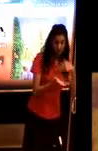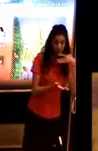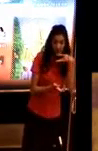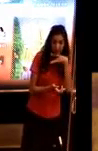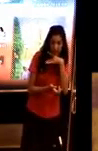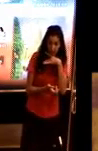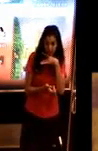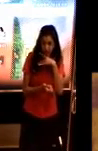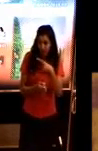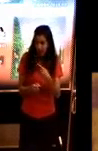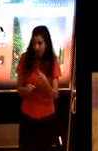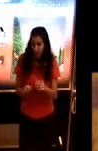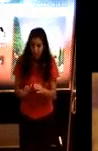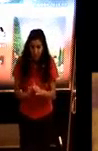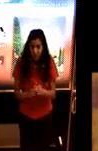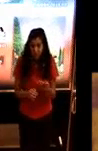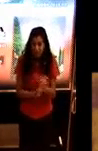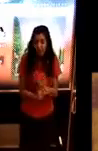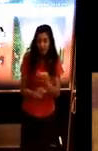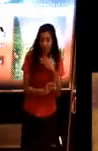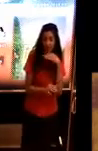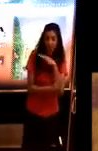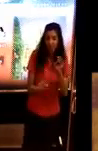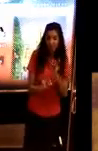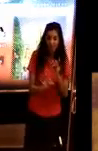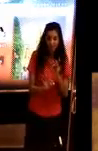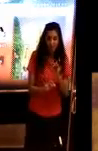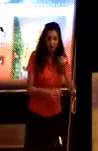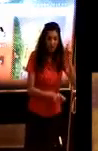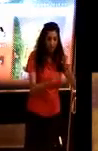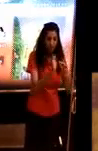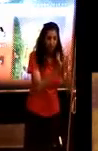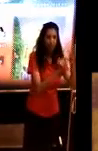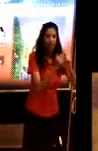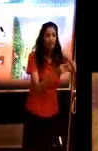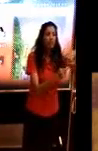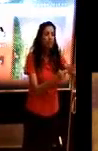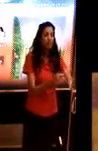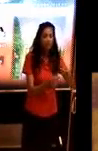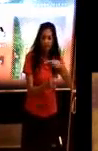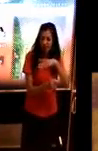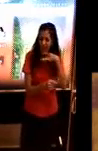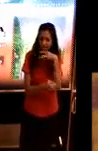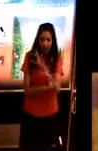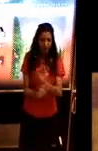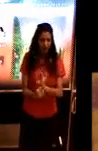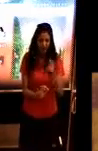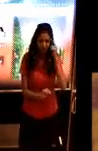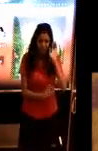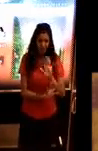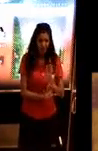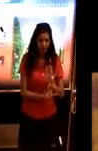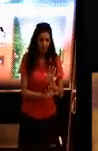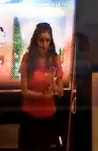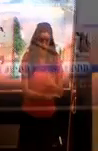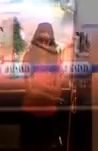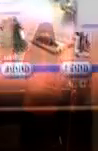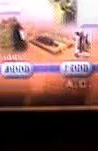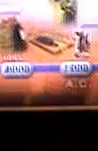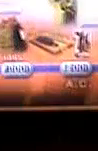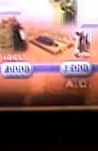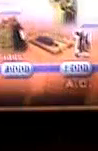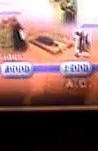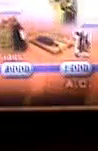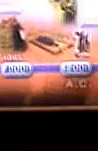entiende nada. Las religiones de la tierra no saben ni la jota de esto. Están viviendo en la hora del juicio más solemne